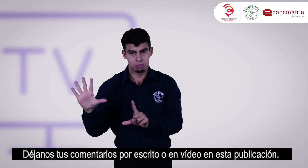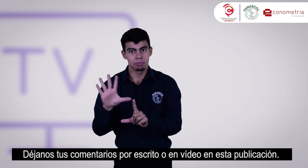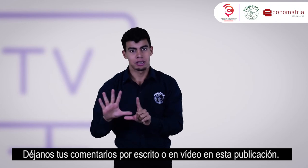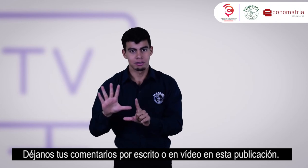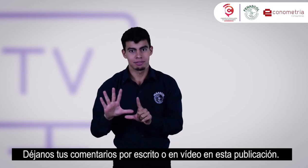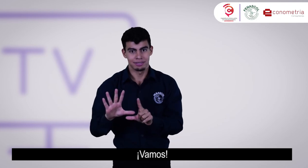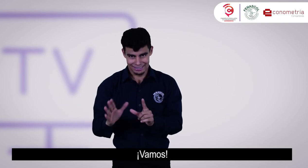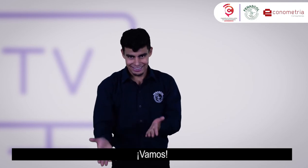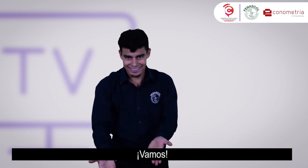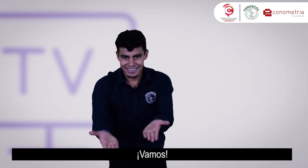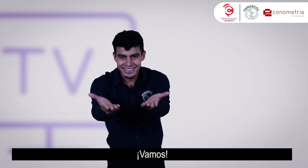¡Vamos!